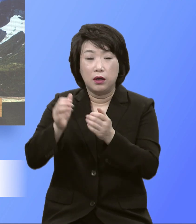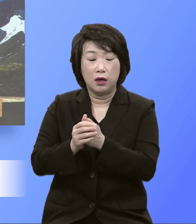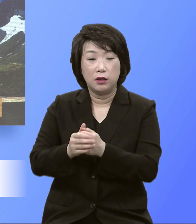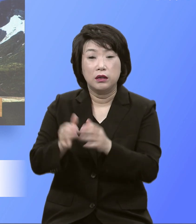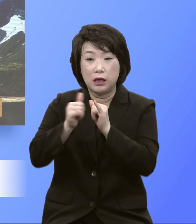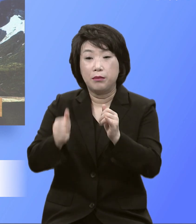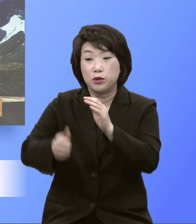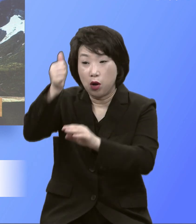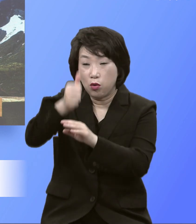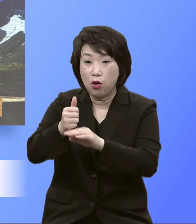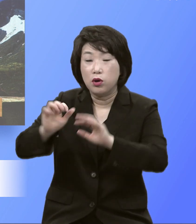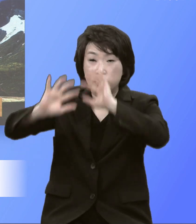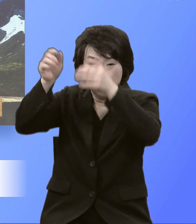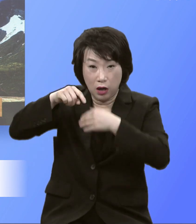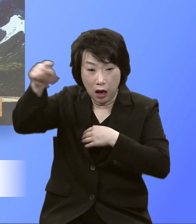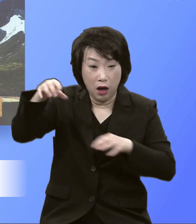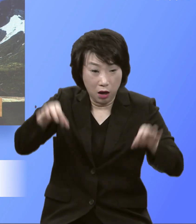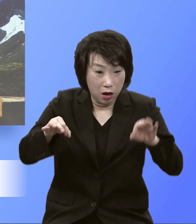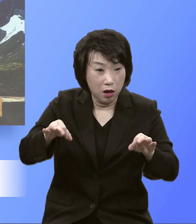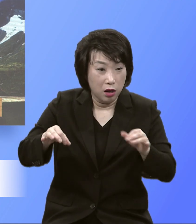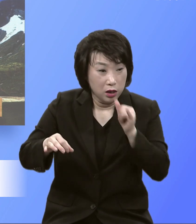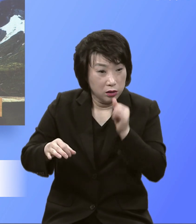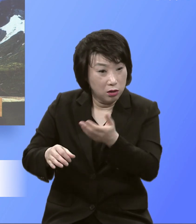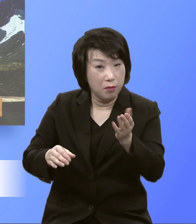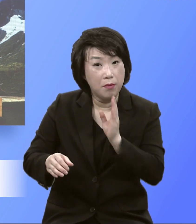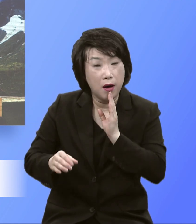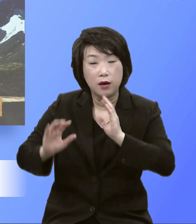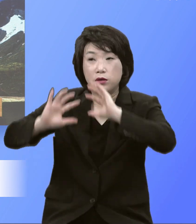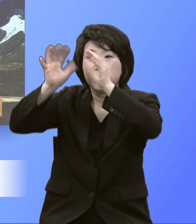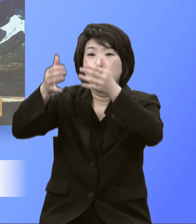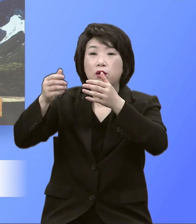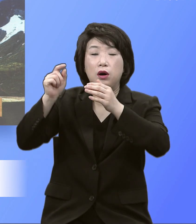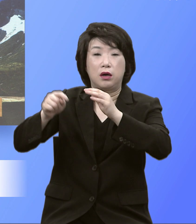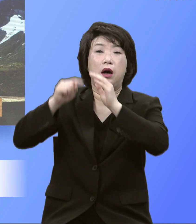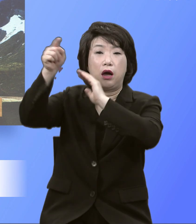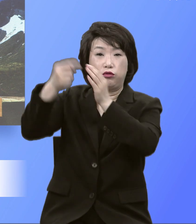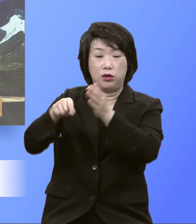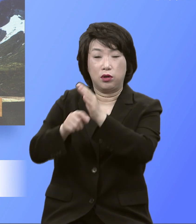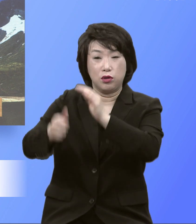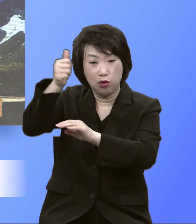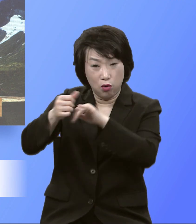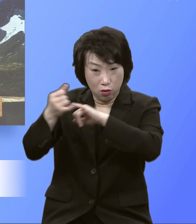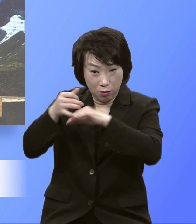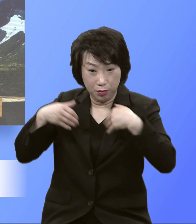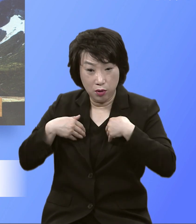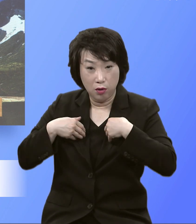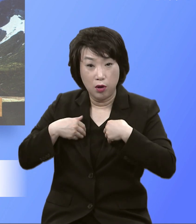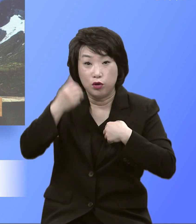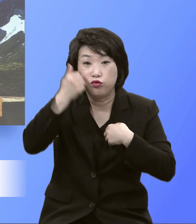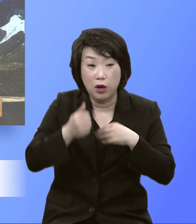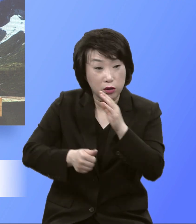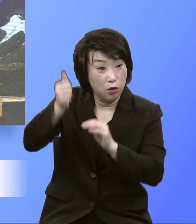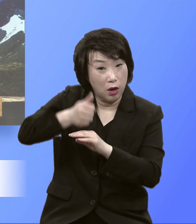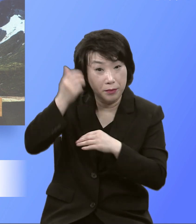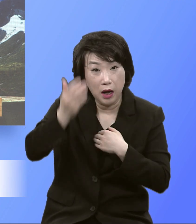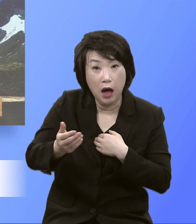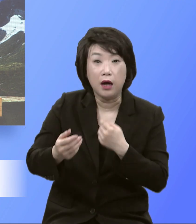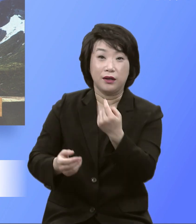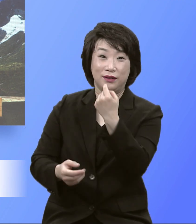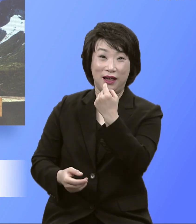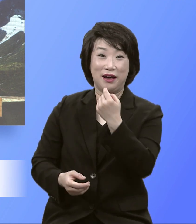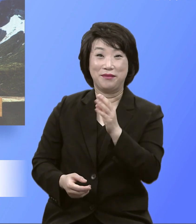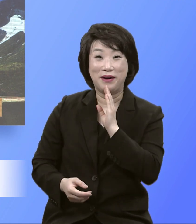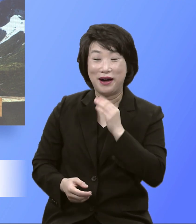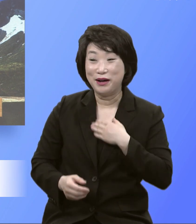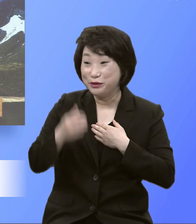가는 것이니, 이건 절대 성공해야 된다 이 말이야. 누가 성공해야 돼? 누가